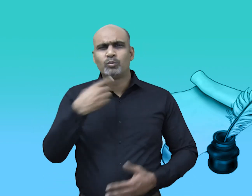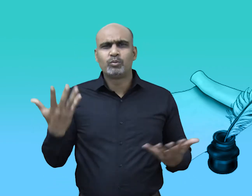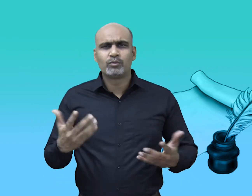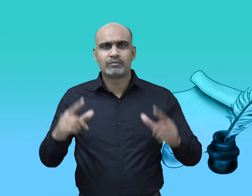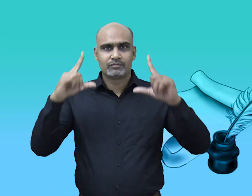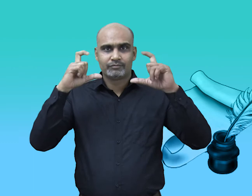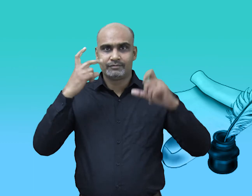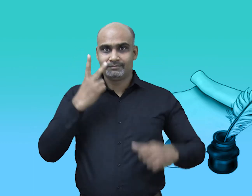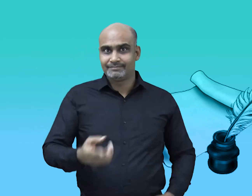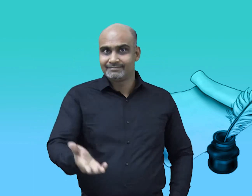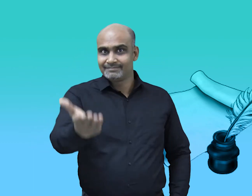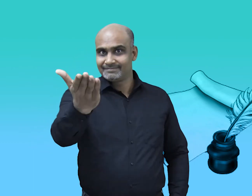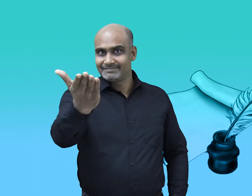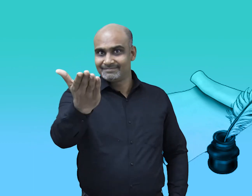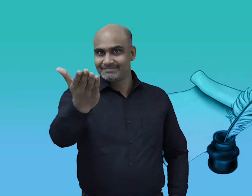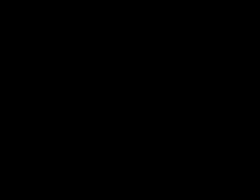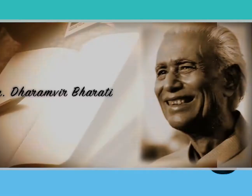के कवि हैं धर्मवीर भारती।